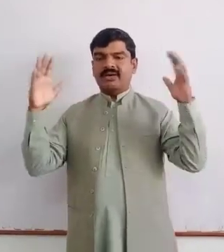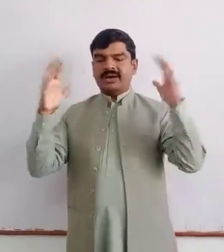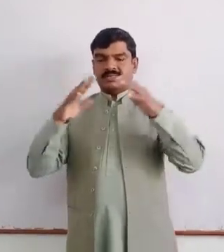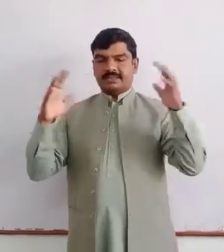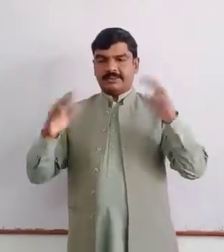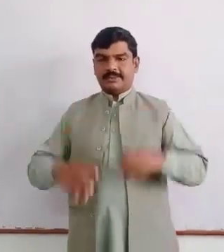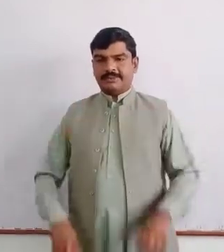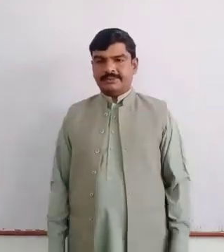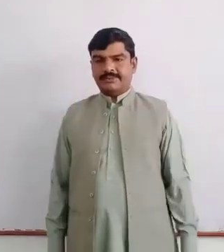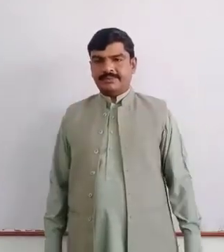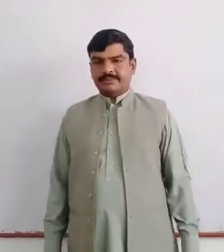का साइन।